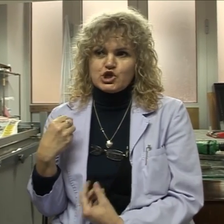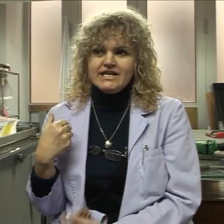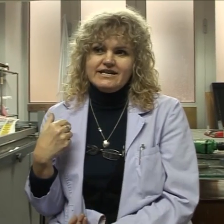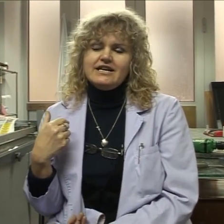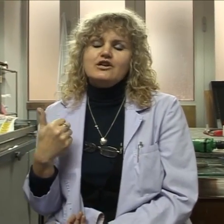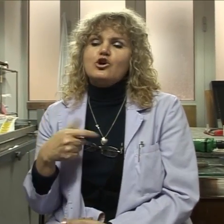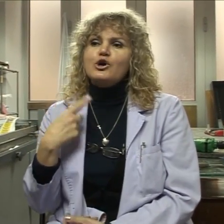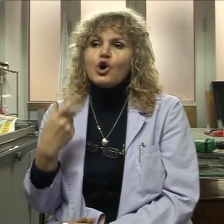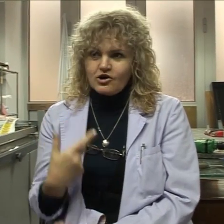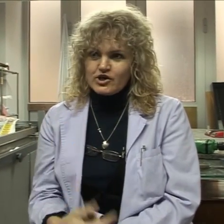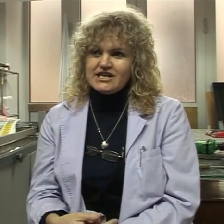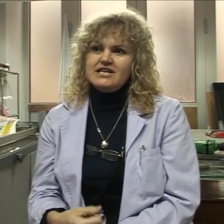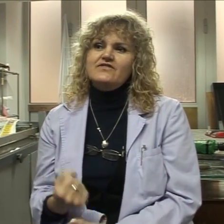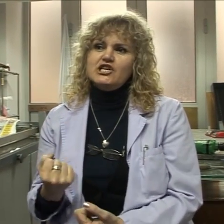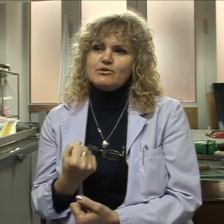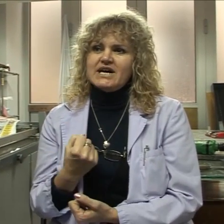učili, dobro govori, vješpali